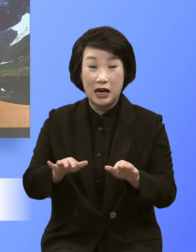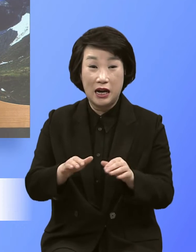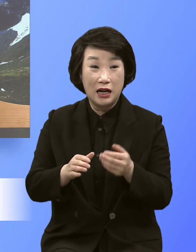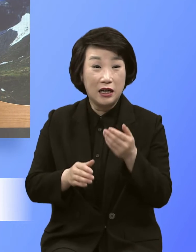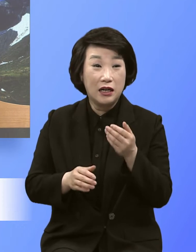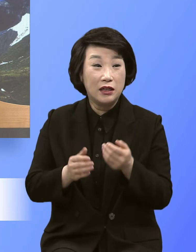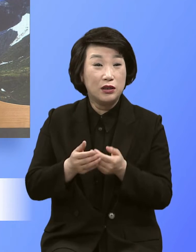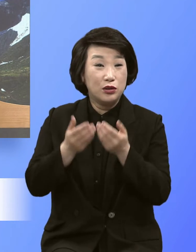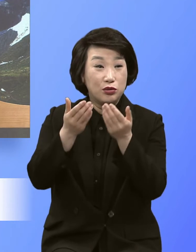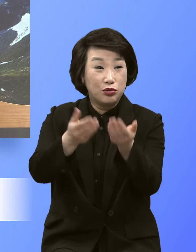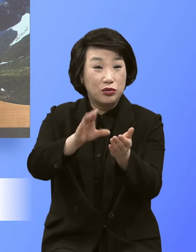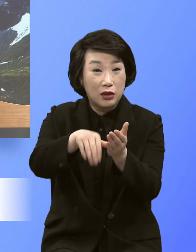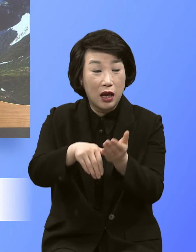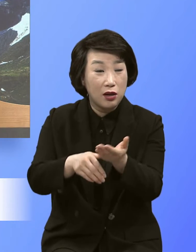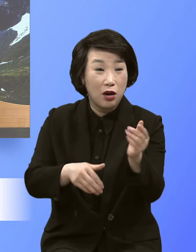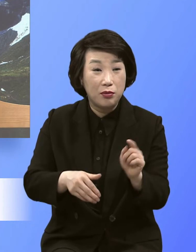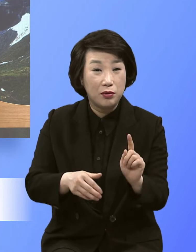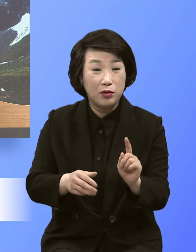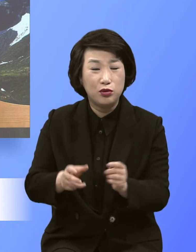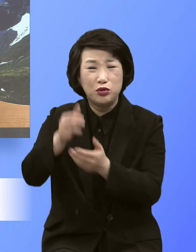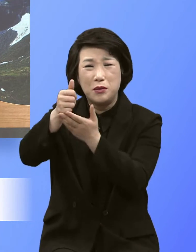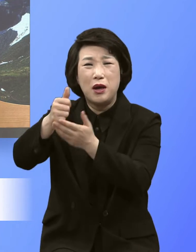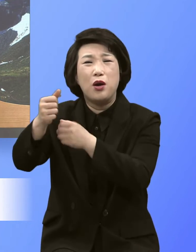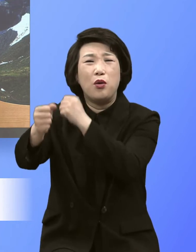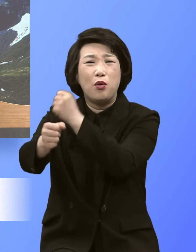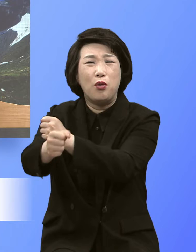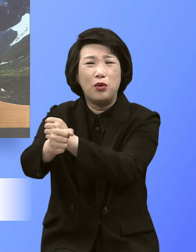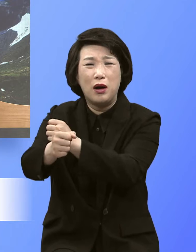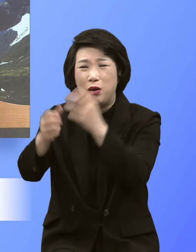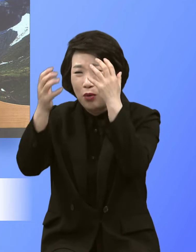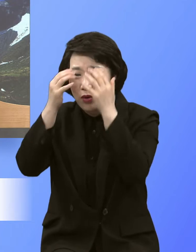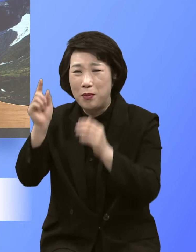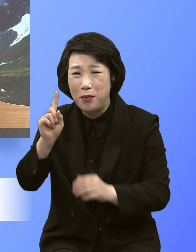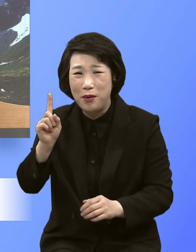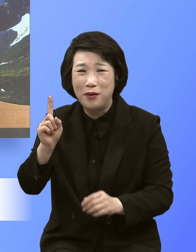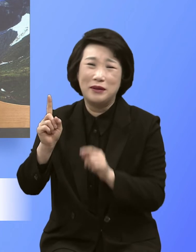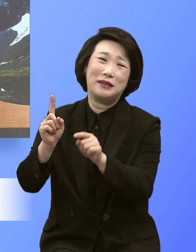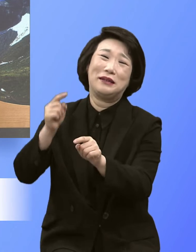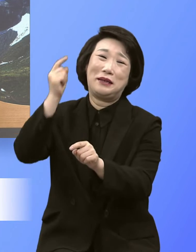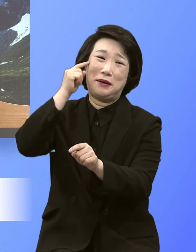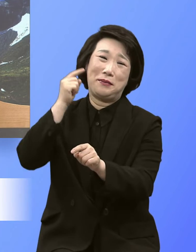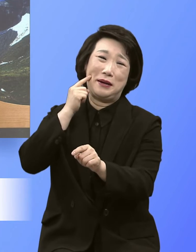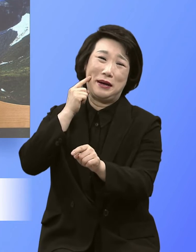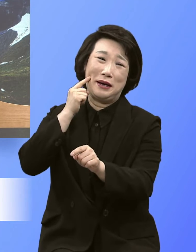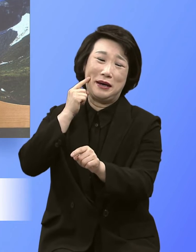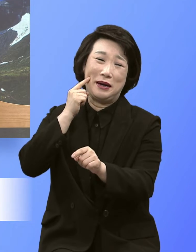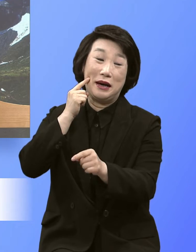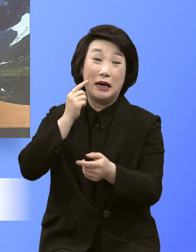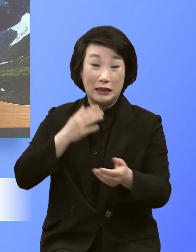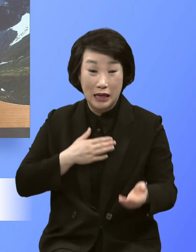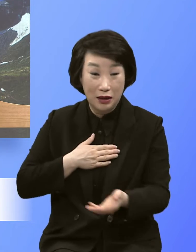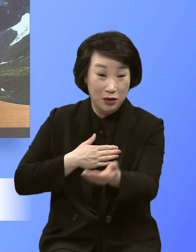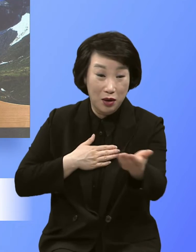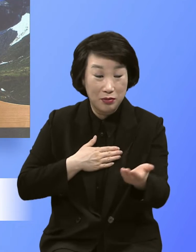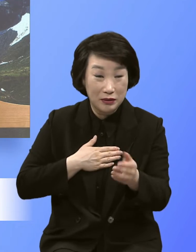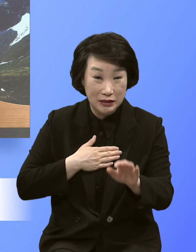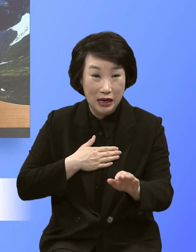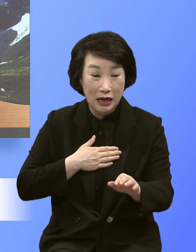지불하려면 그 어떤 고난을 지불해야 되느냐 그 말입니다. 당신이